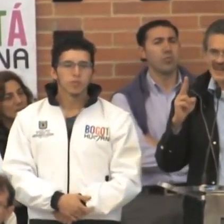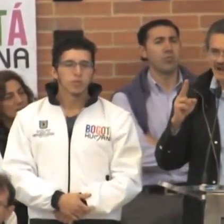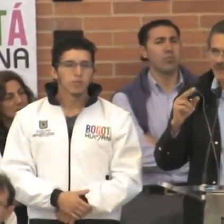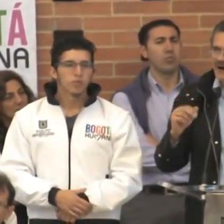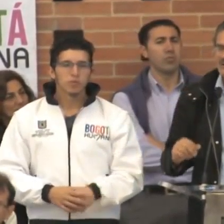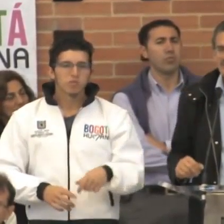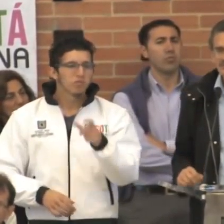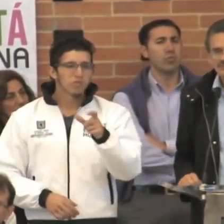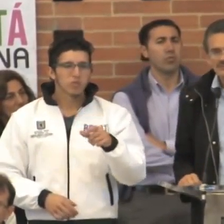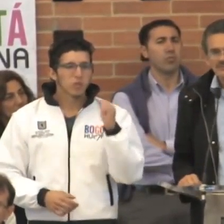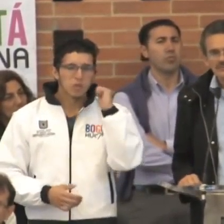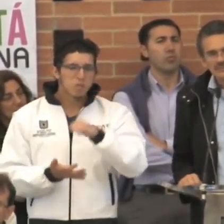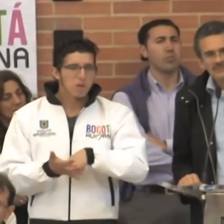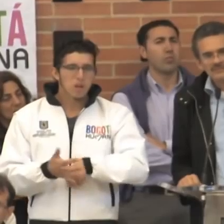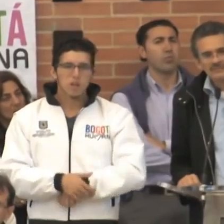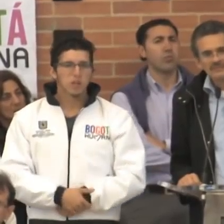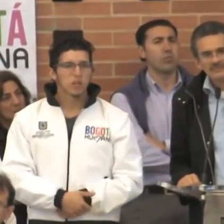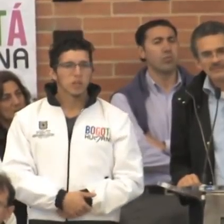Gente sin alma